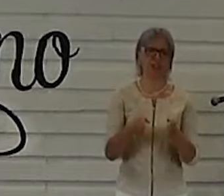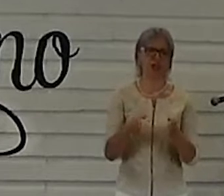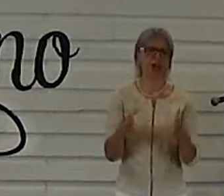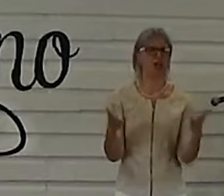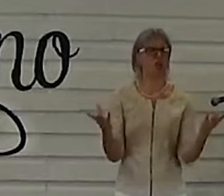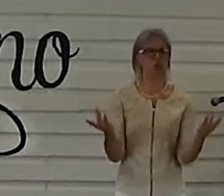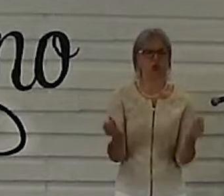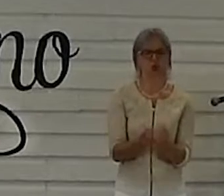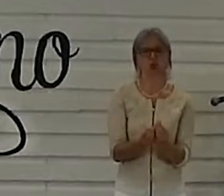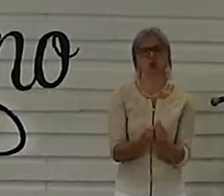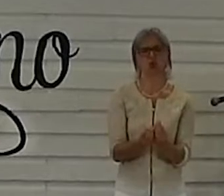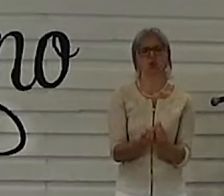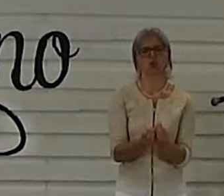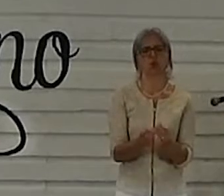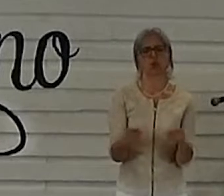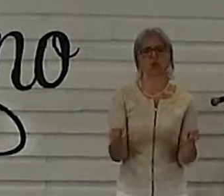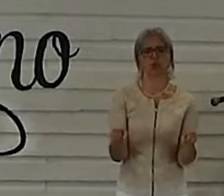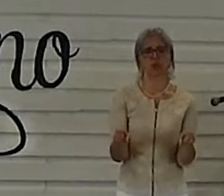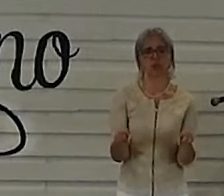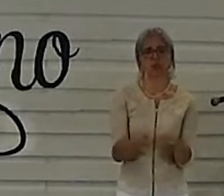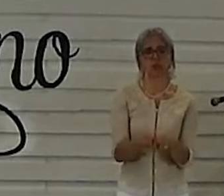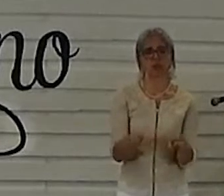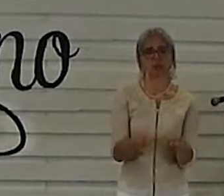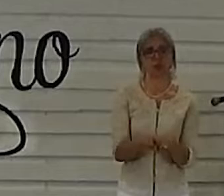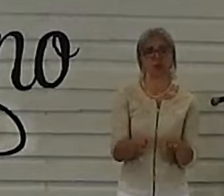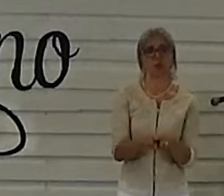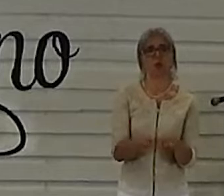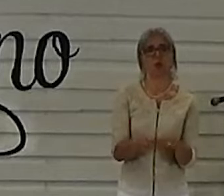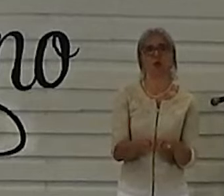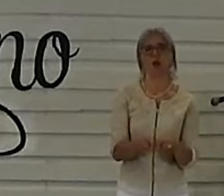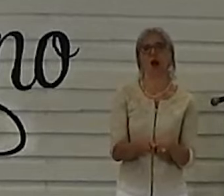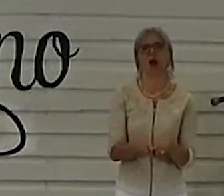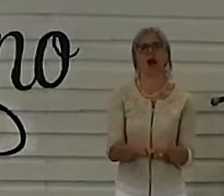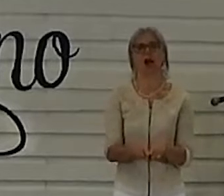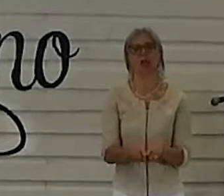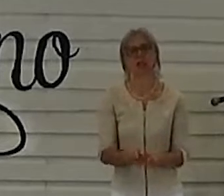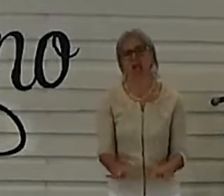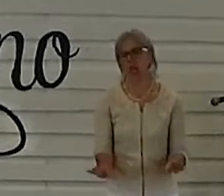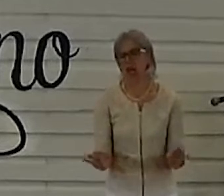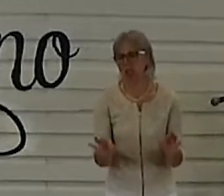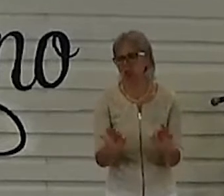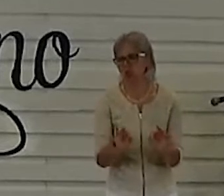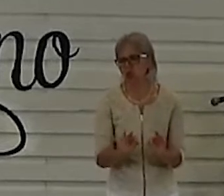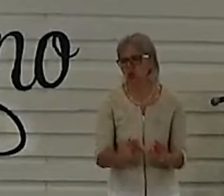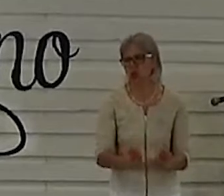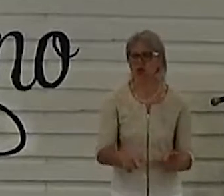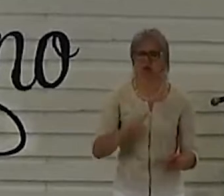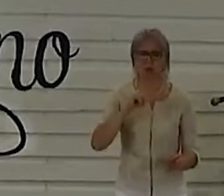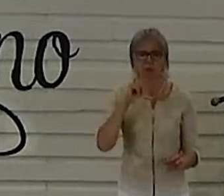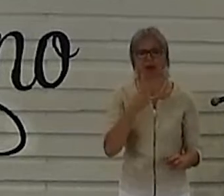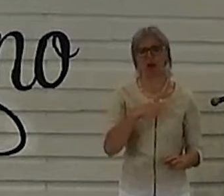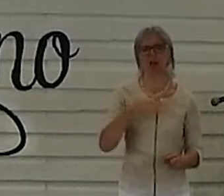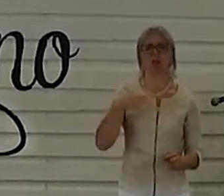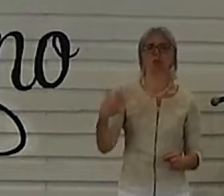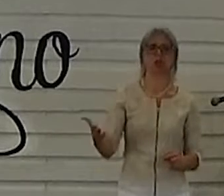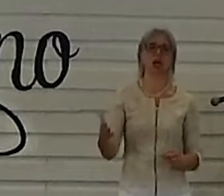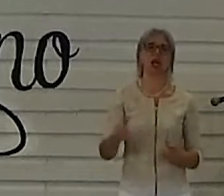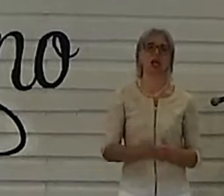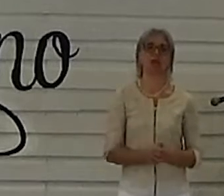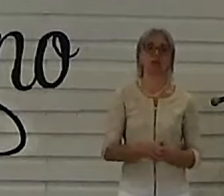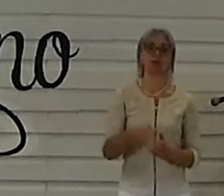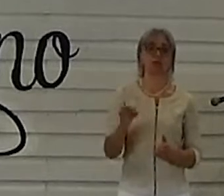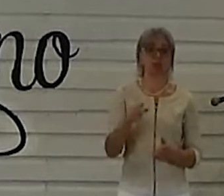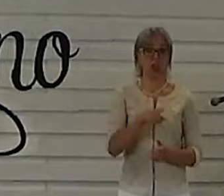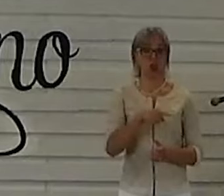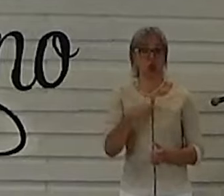barca, tutti, nessuno più alto di un altro. Se sappiamo qualcosa, piuttosto di